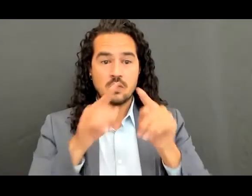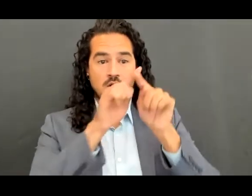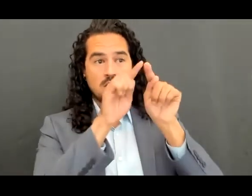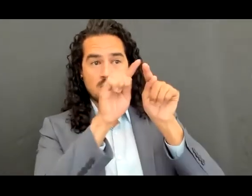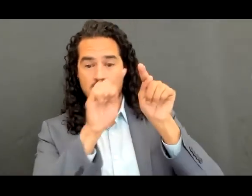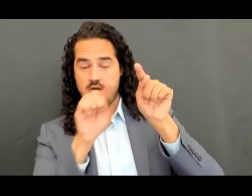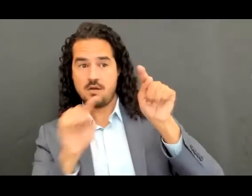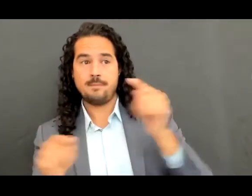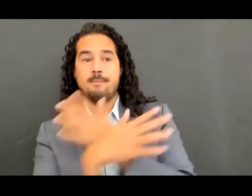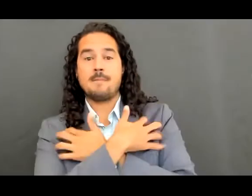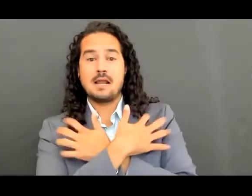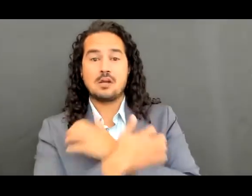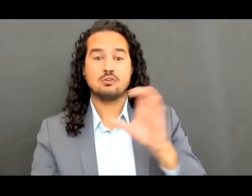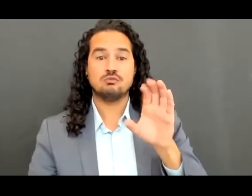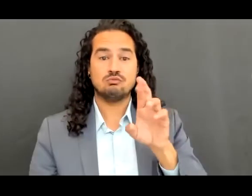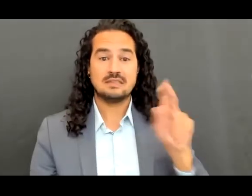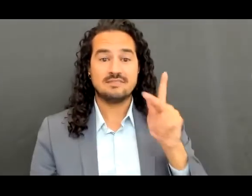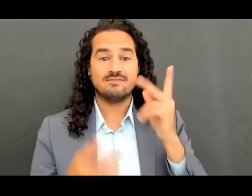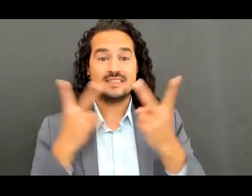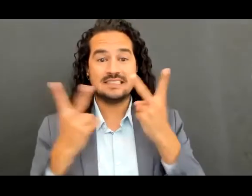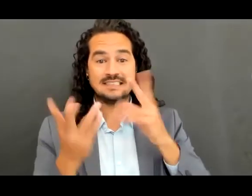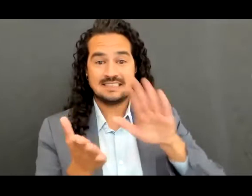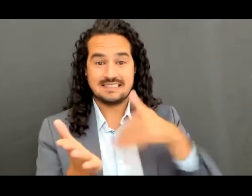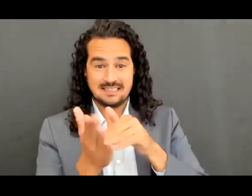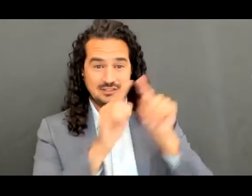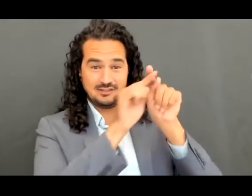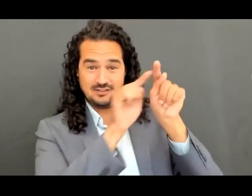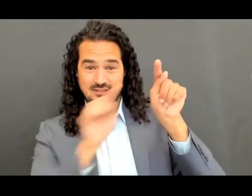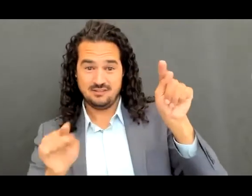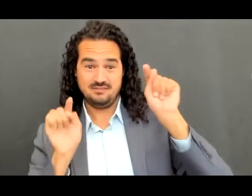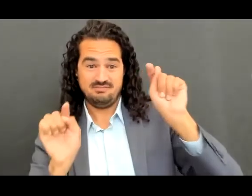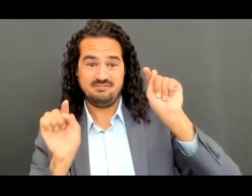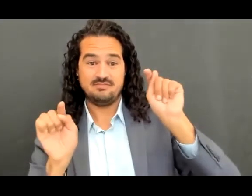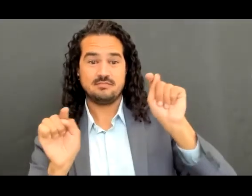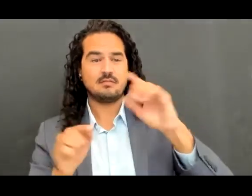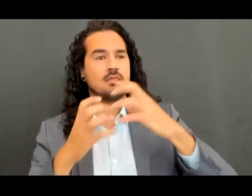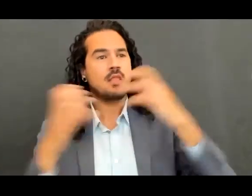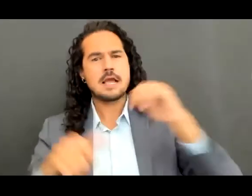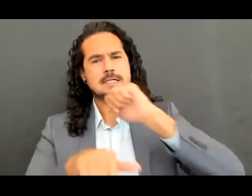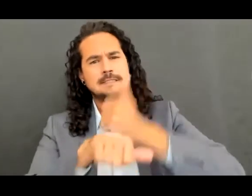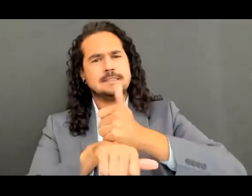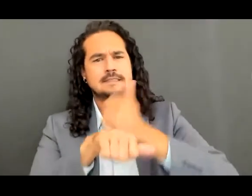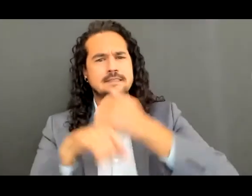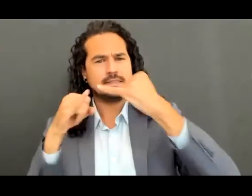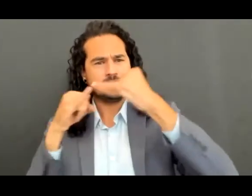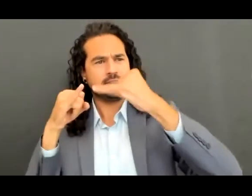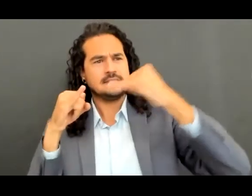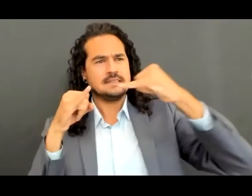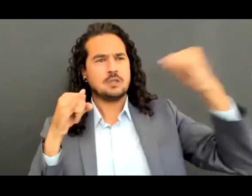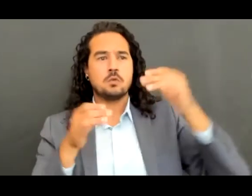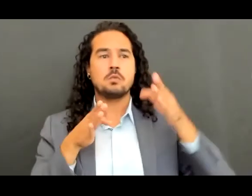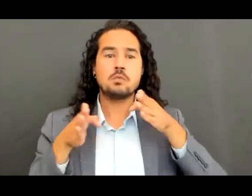al centro de visitantes. Nos estamos viendo muy bien en esa línea, en ese camino que está preparado